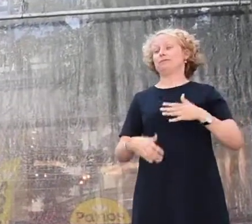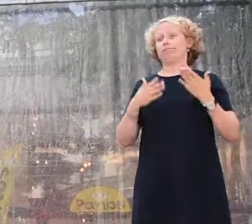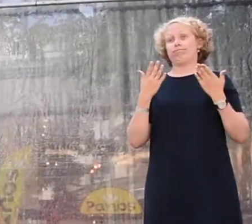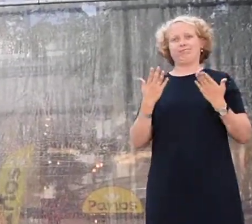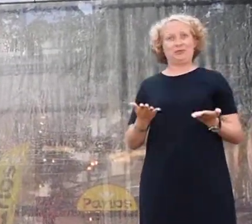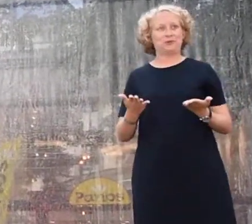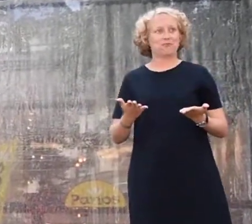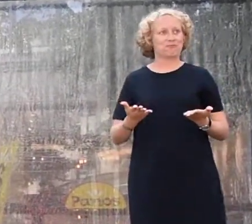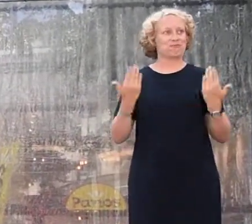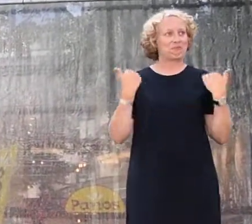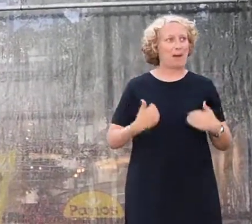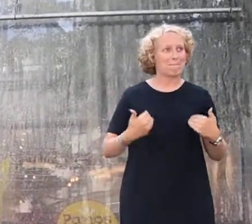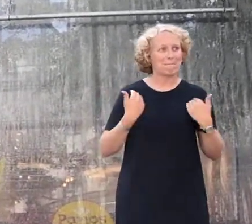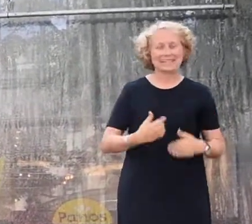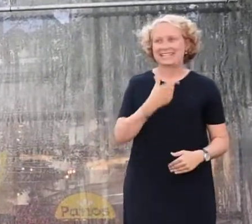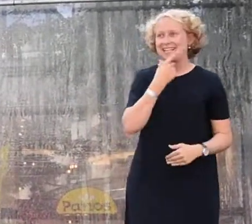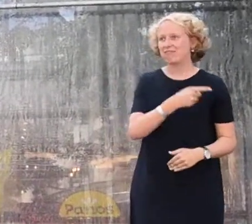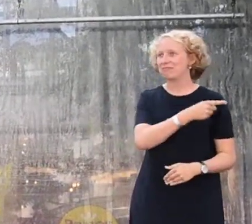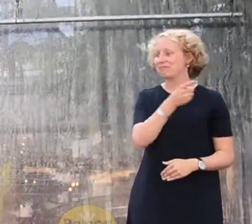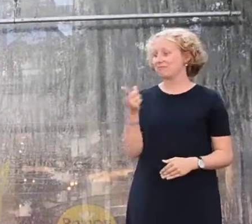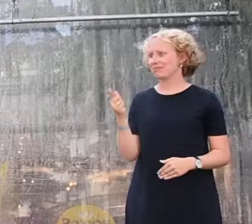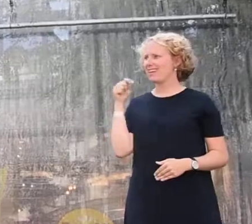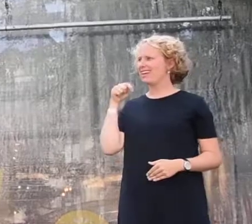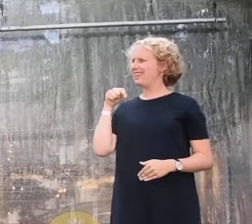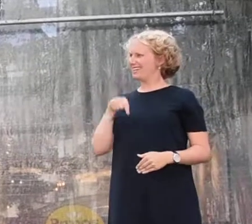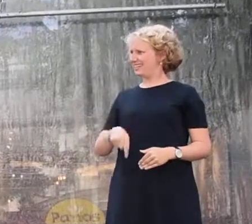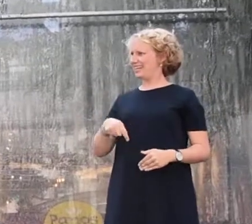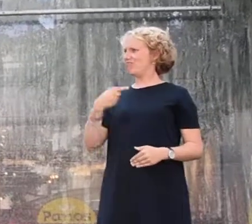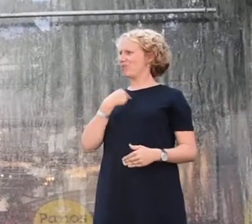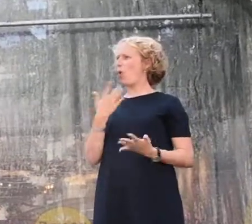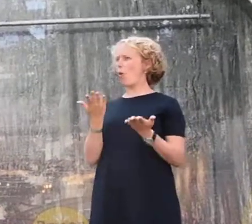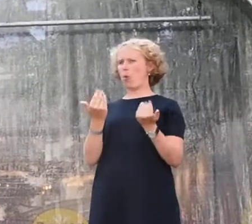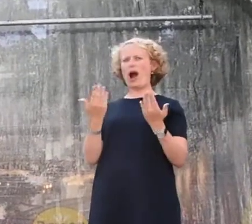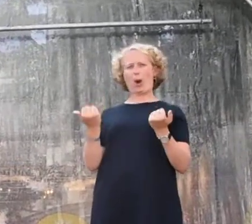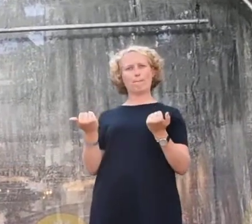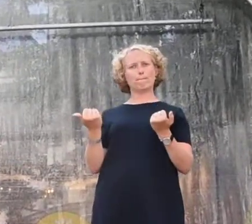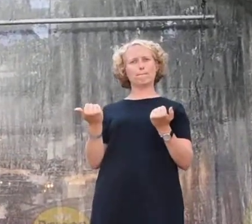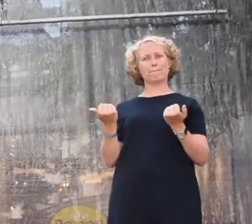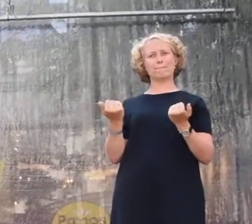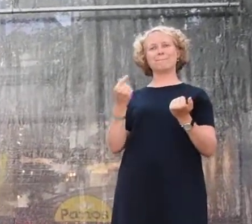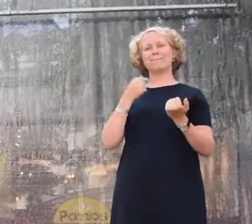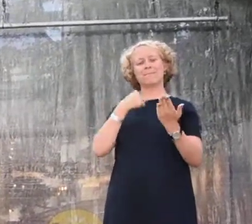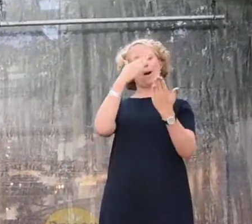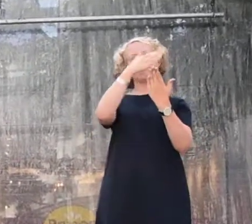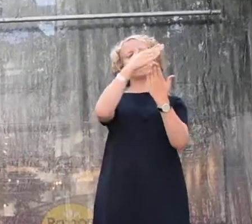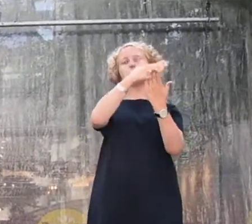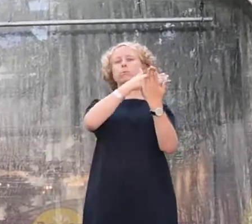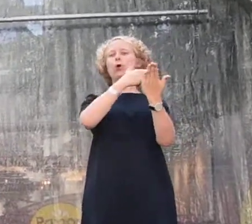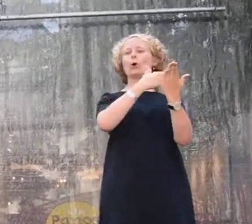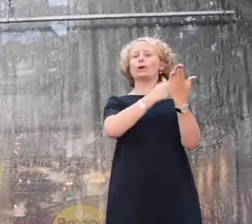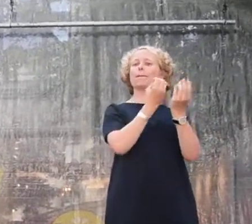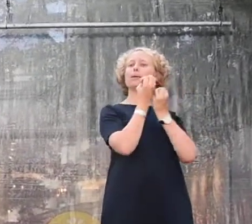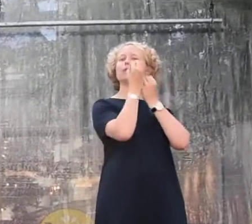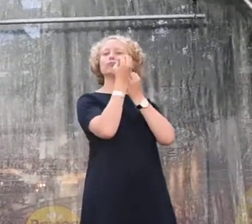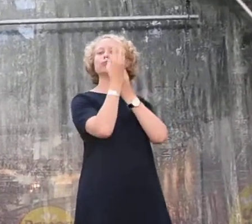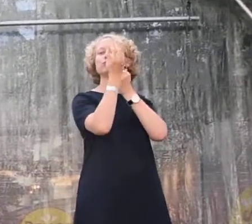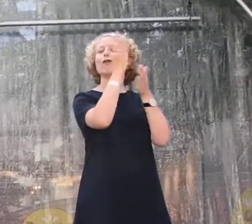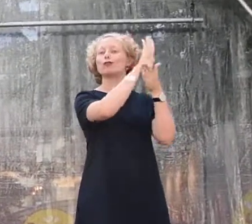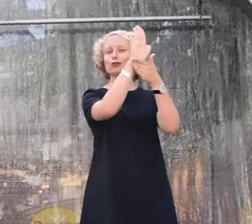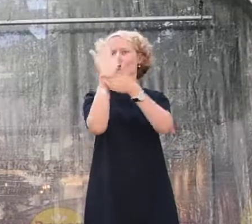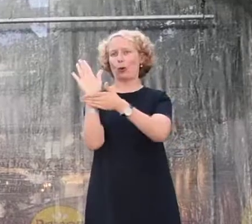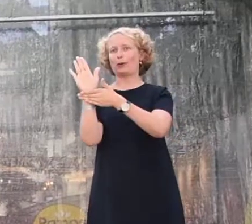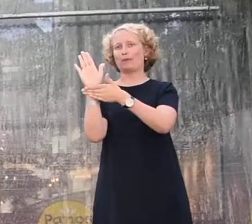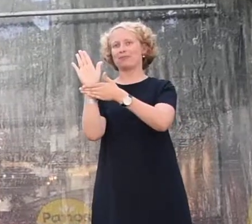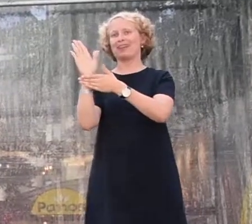Nu, lieve mensen, een van de redenen waarom ik hier vandaag ben op de Cultuurmarkt is om u eigenlijk een programma voor te stellen dat wij in april in Deuren in